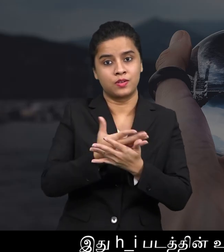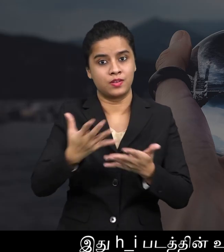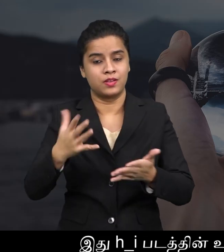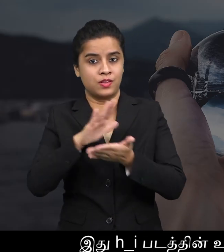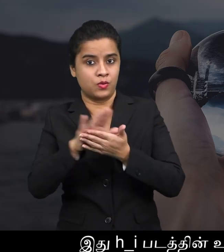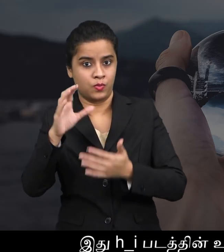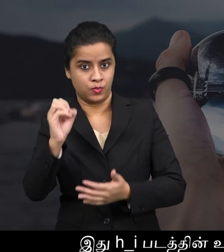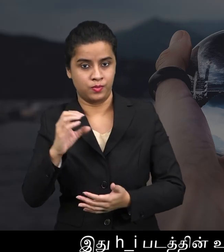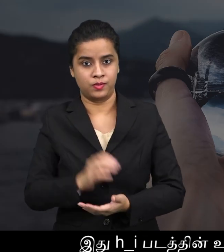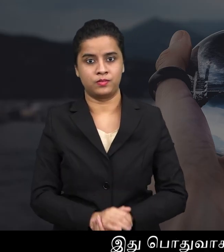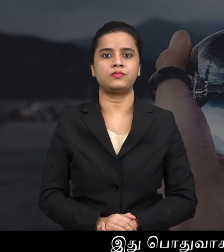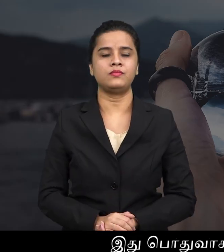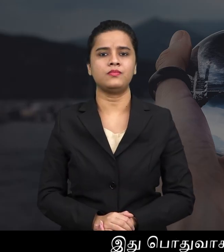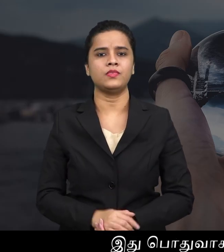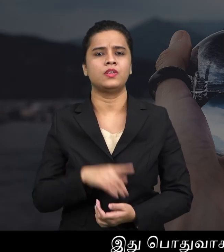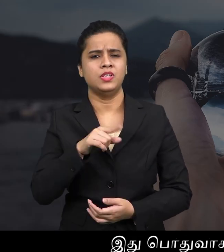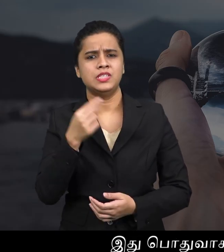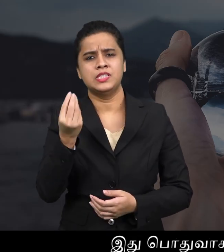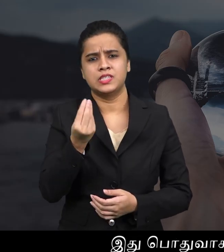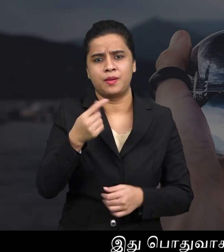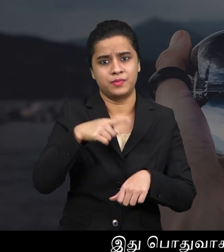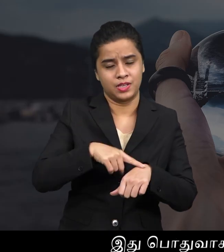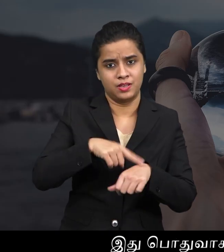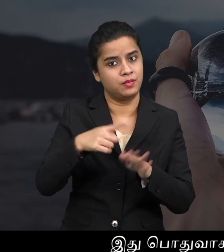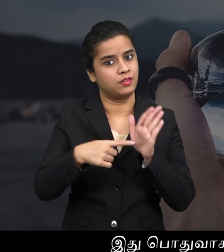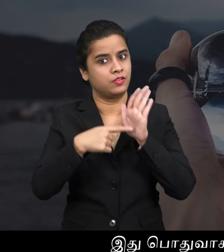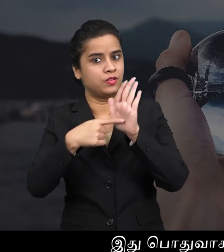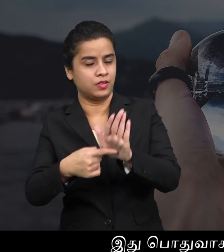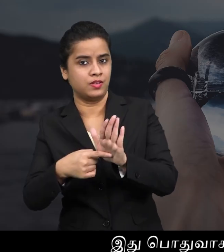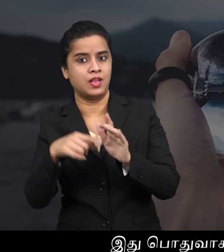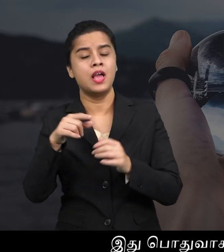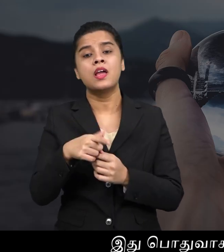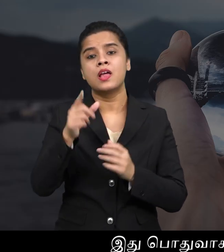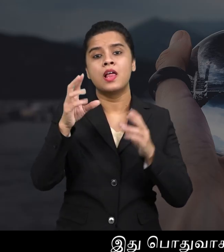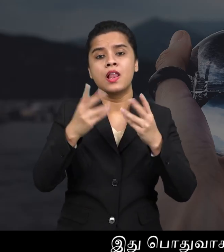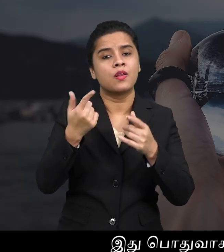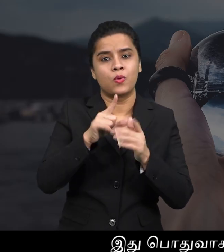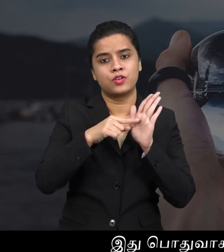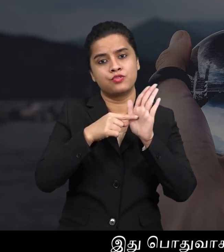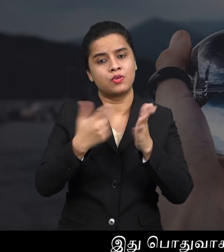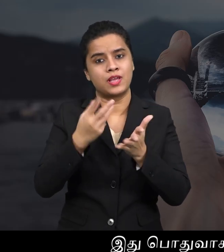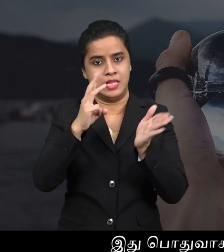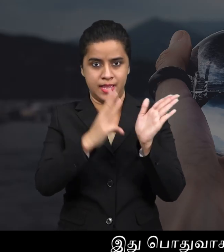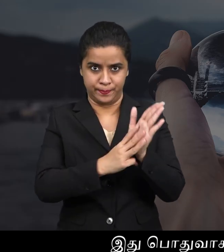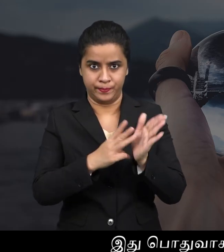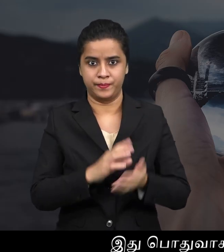விகிதமாக வெளிப்படுத்தப்படுகிறது. இது பொதுவாக m என்ற எழுத்தால் குறிக்கப்படுகிறது.